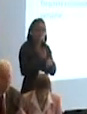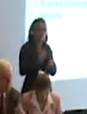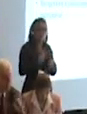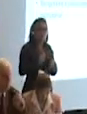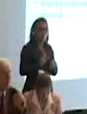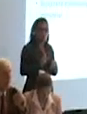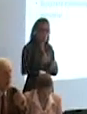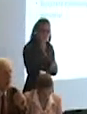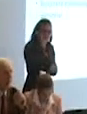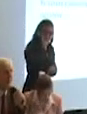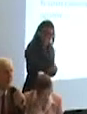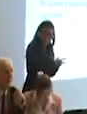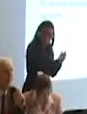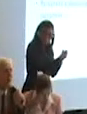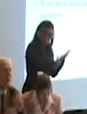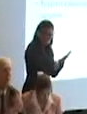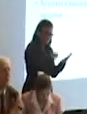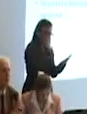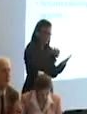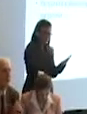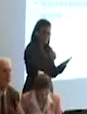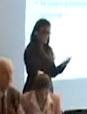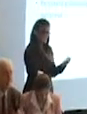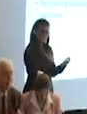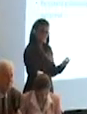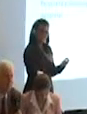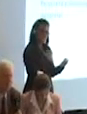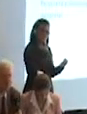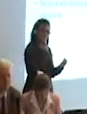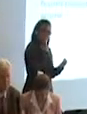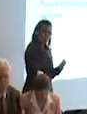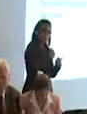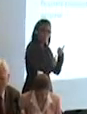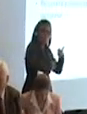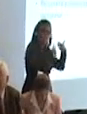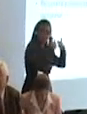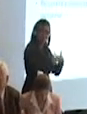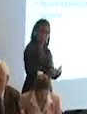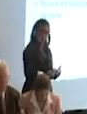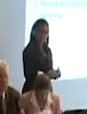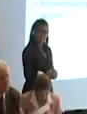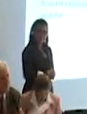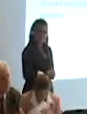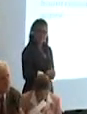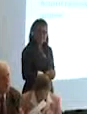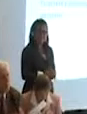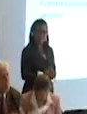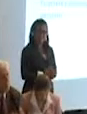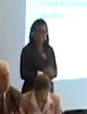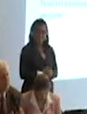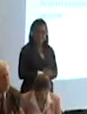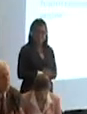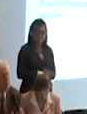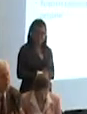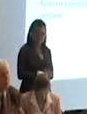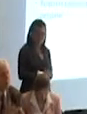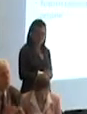no vi en las encuestas de los docentes que precisen el tipo de discapacidad.